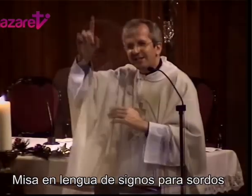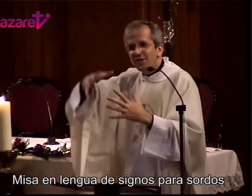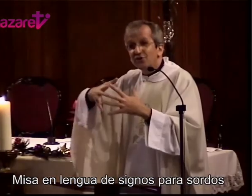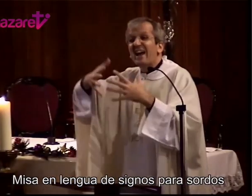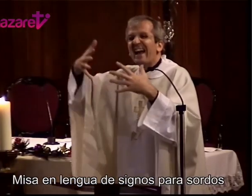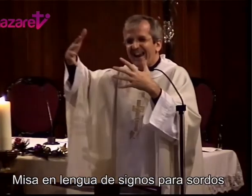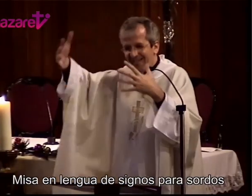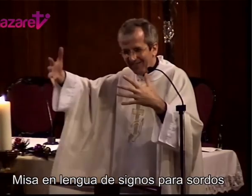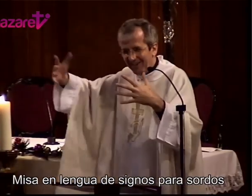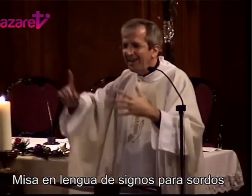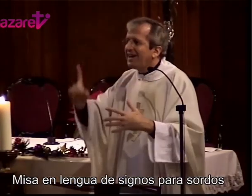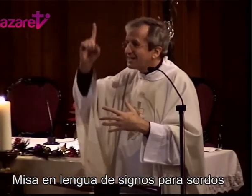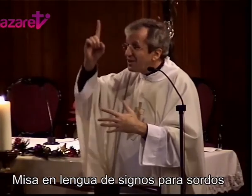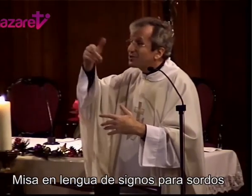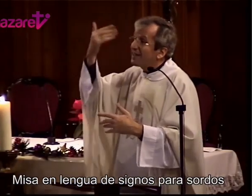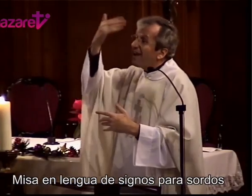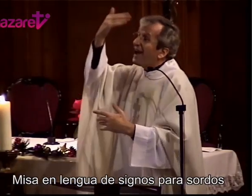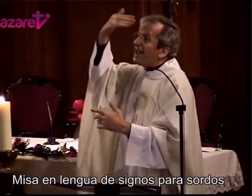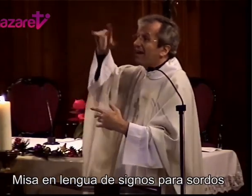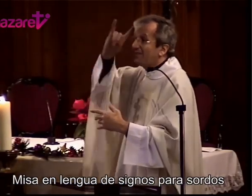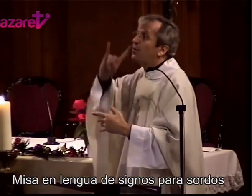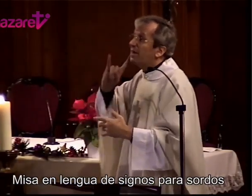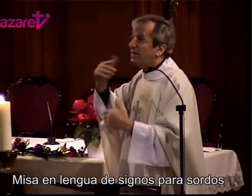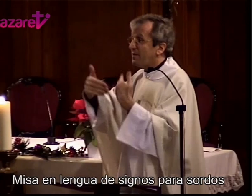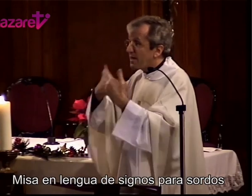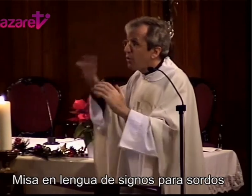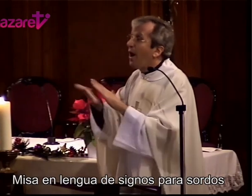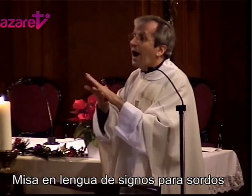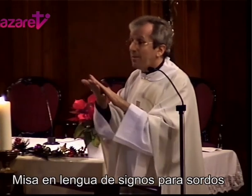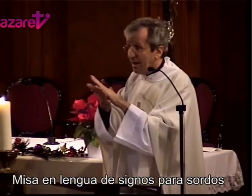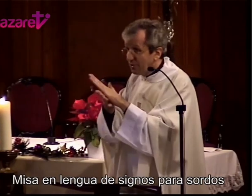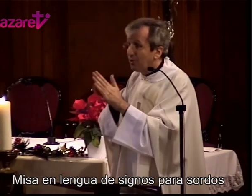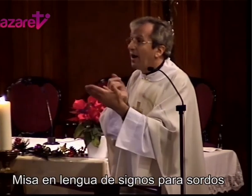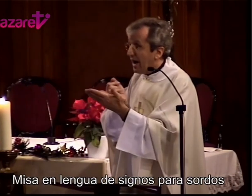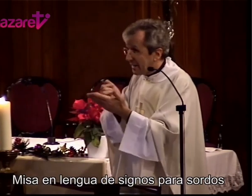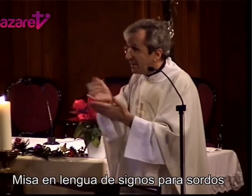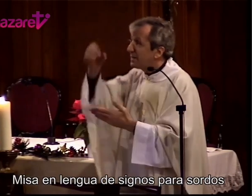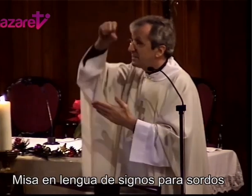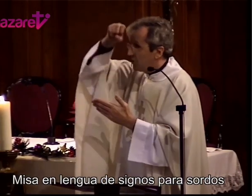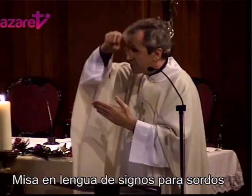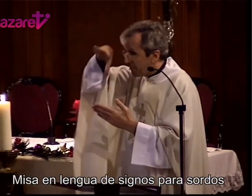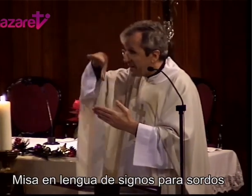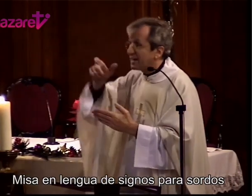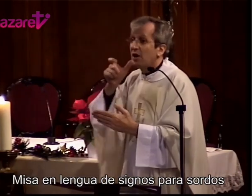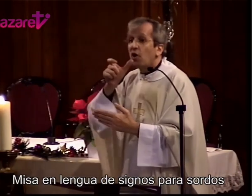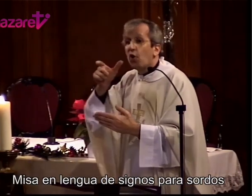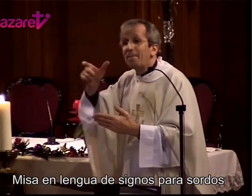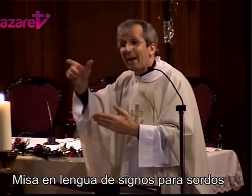Dios grande, ese Dios que en la antigüedad había ido hablando a través de los profetas con